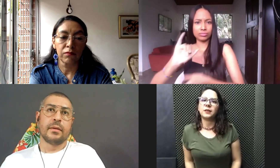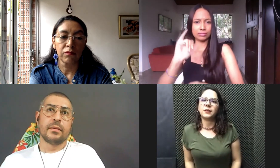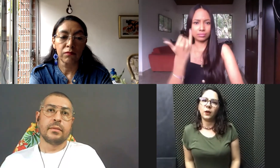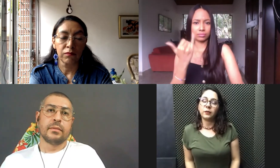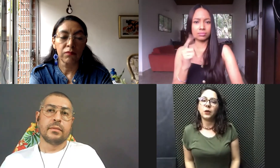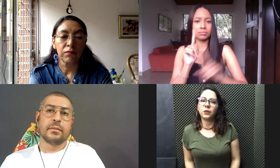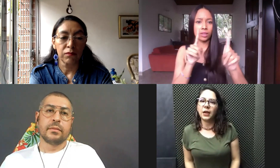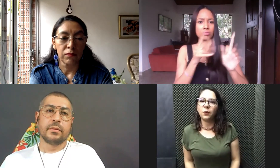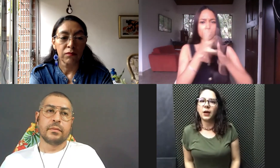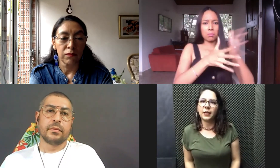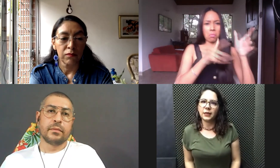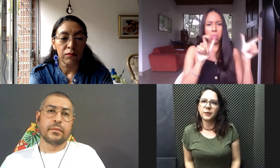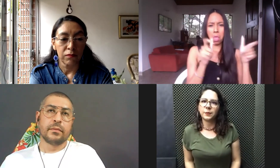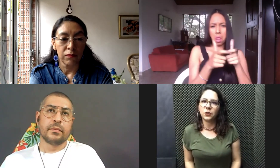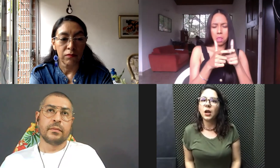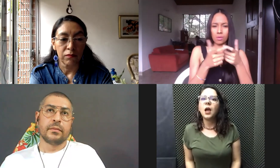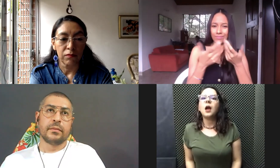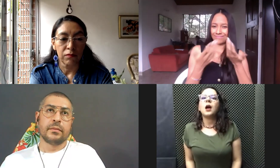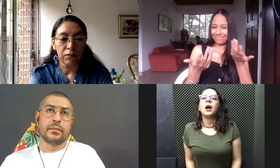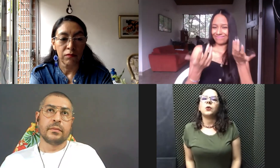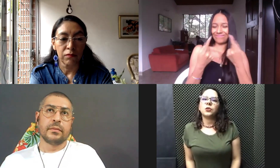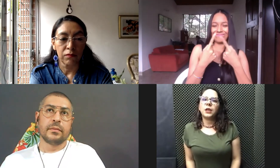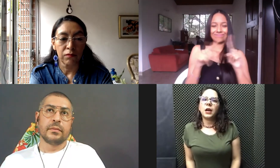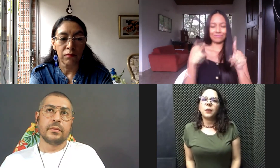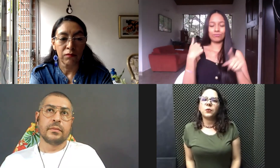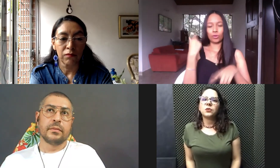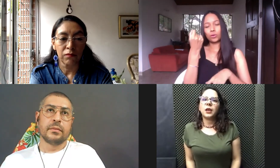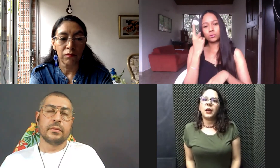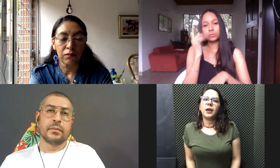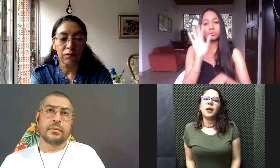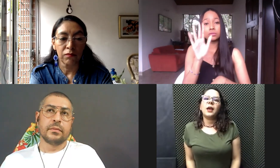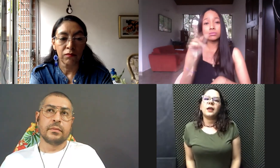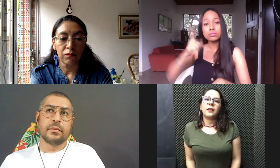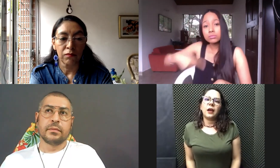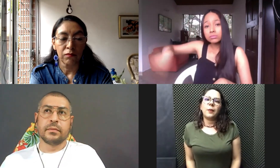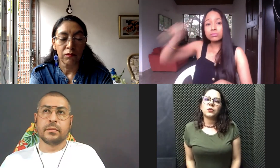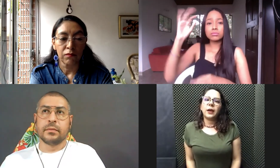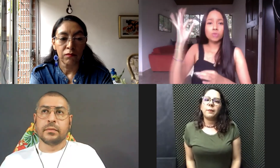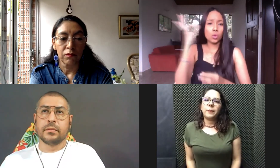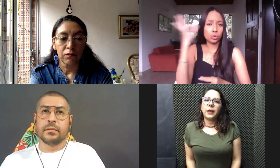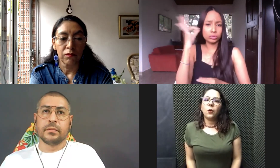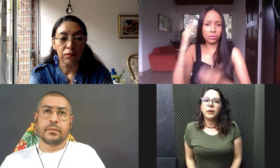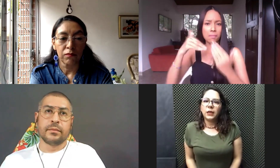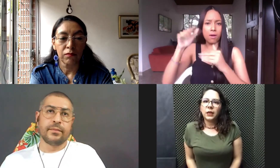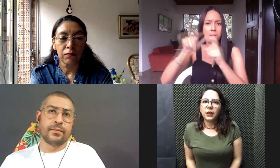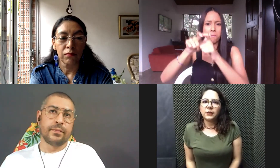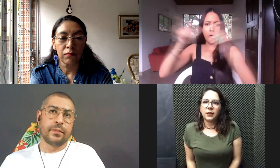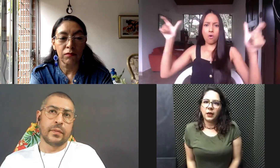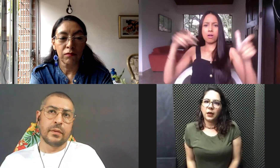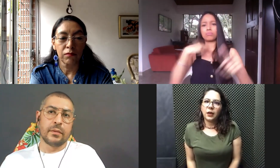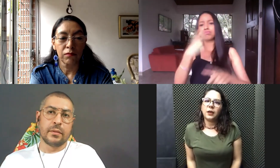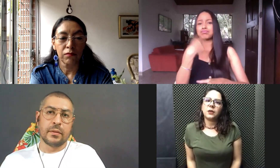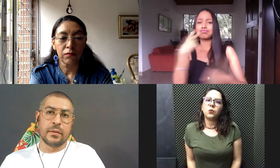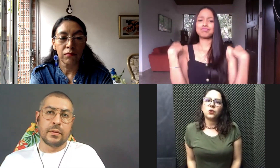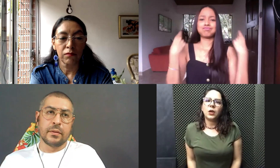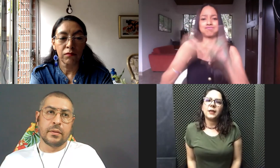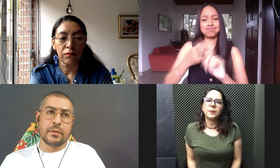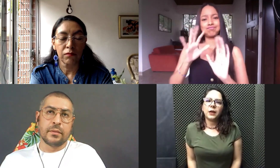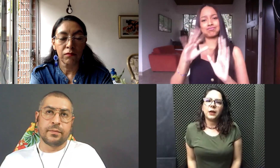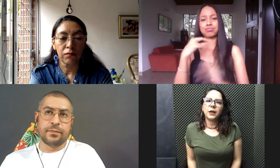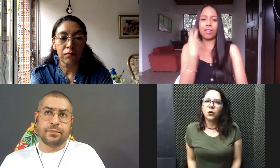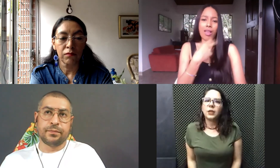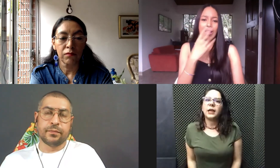nuestra segunda lengua es el español. Algunos digamos que predomina ese uso